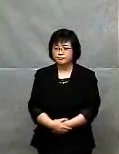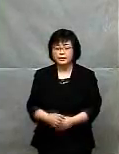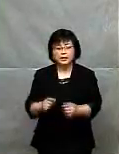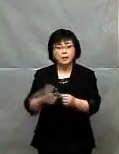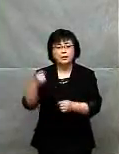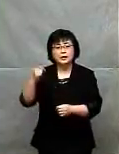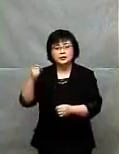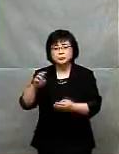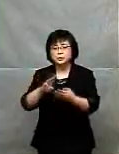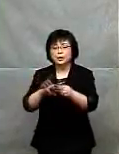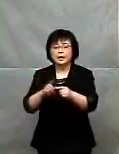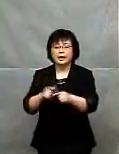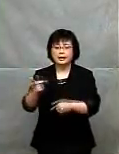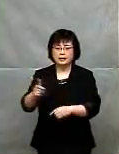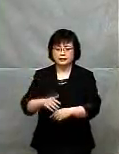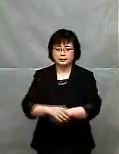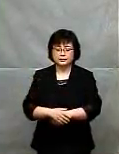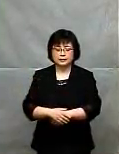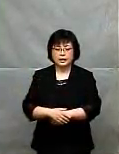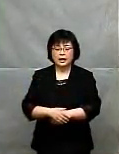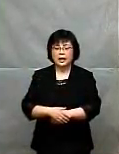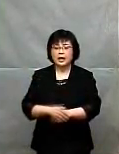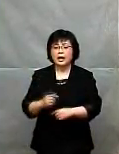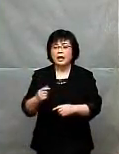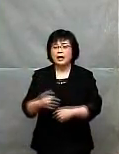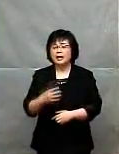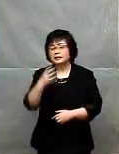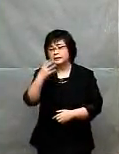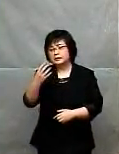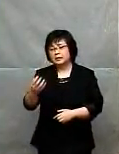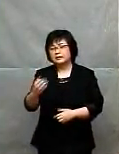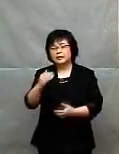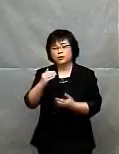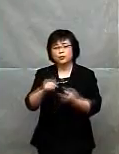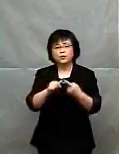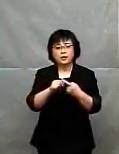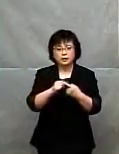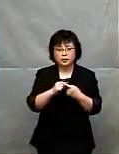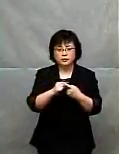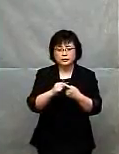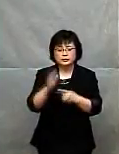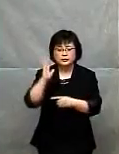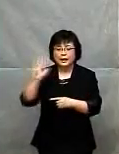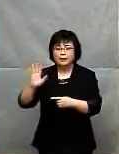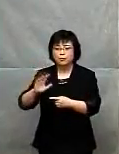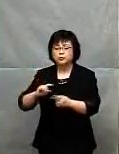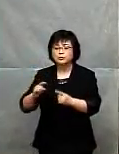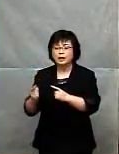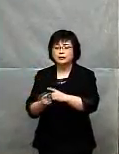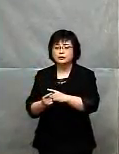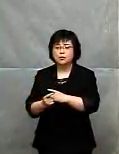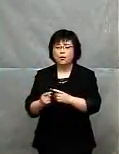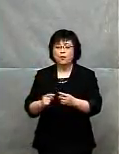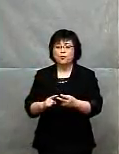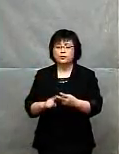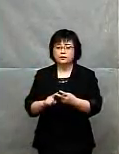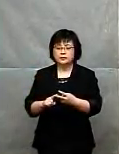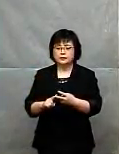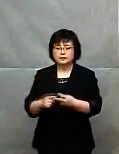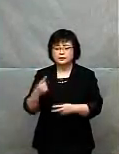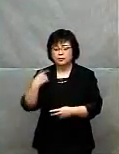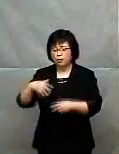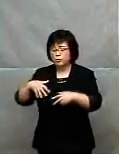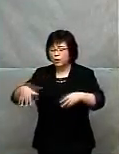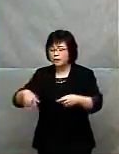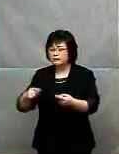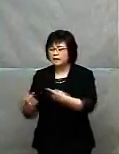山内新聞田中です。はい、新幹線の件で1件、あと内閣改造、自民党の党役員人事昨日行われました、その件